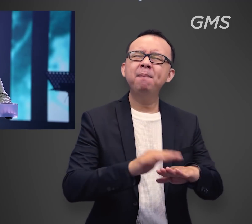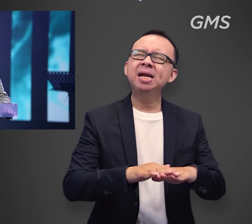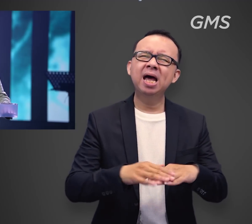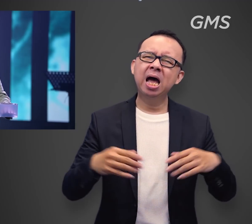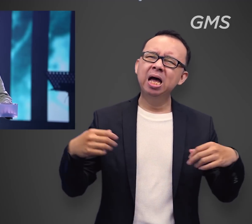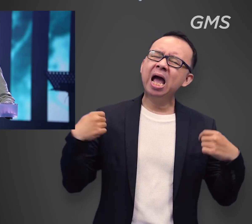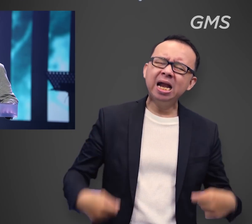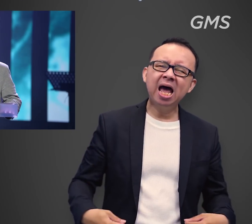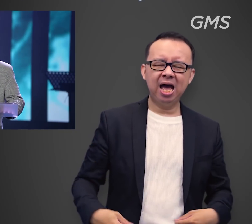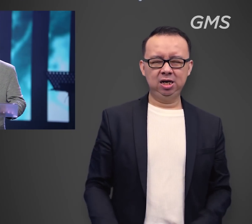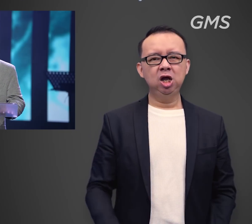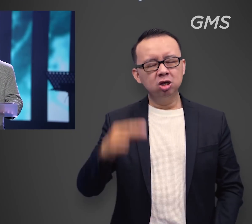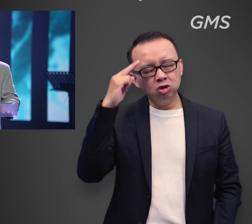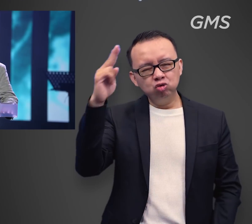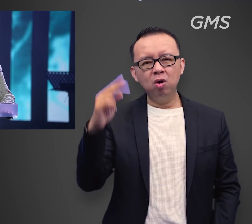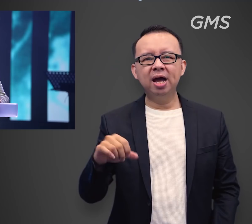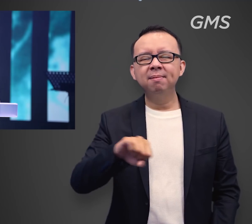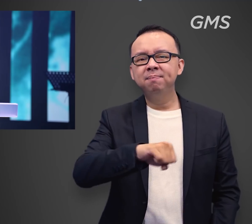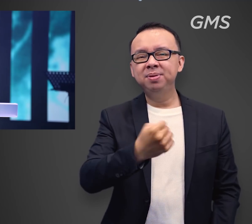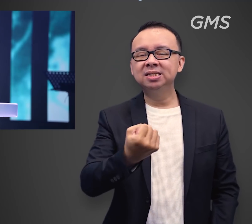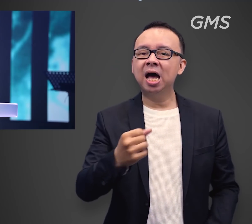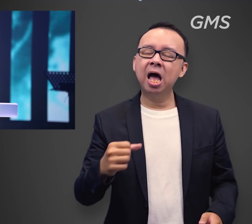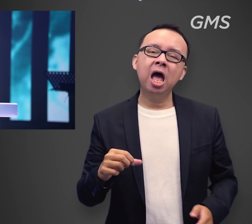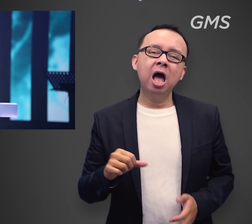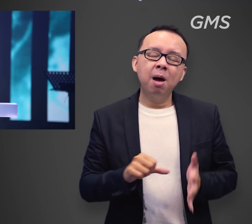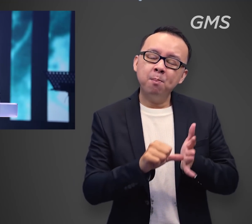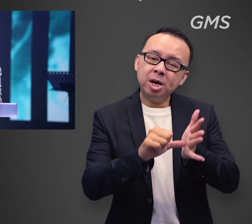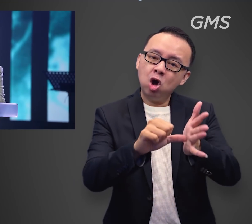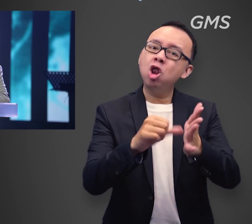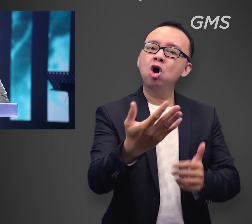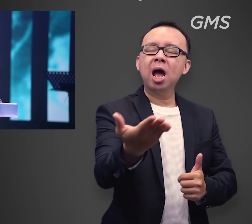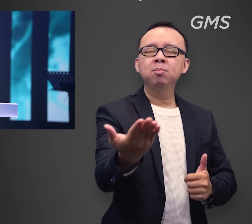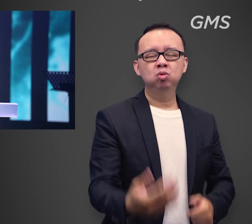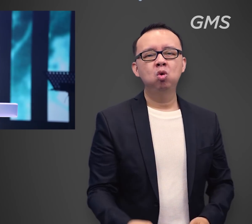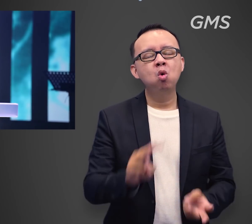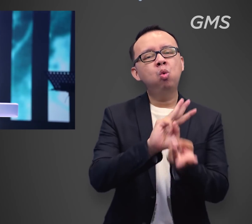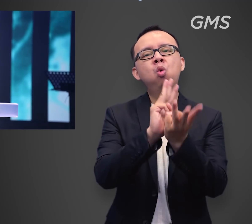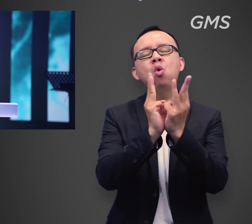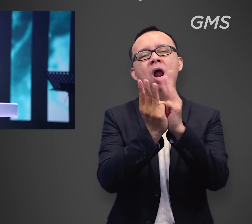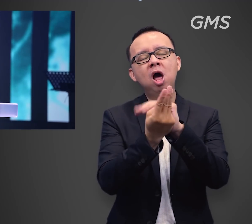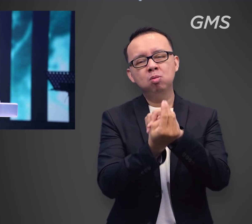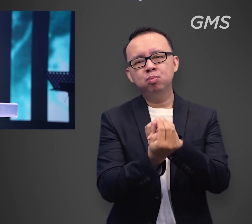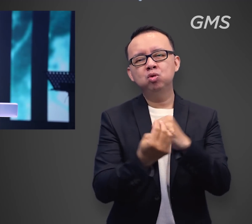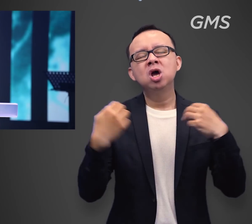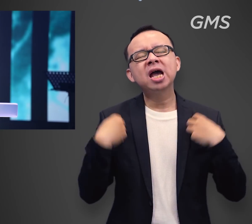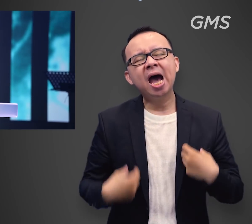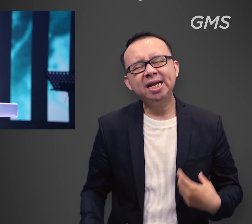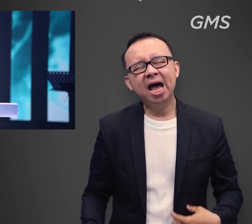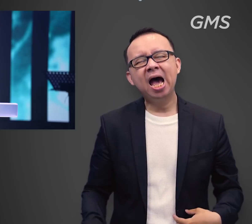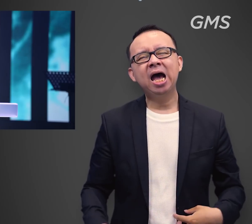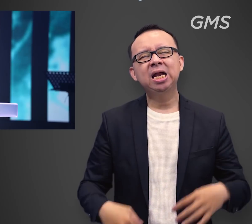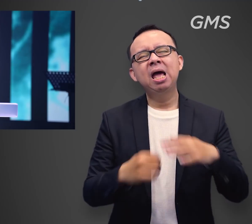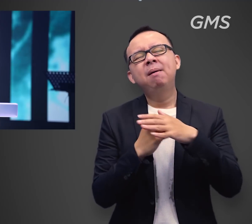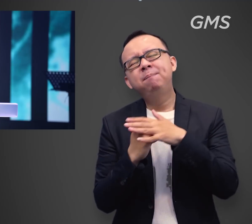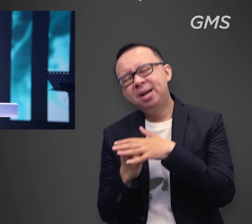Tuhan masih sanggup menolong kehidupan Anda. Di tengah-tengah situasi yang paling menekan sekalipun. Di tengah-tengah keadaan di mana Anda ini